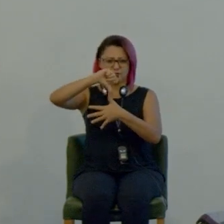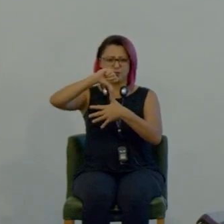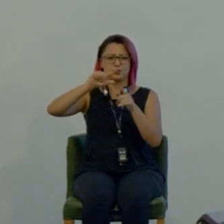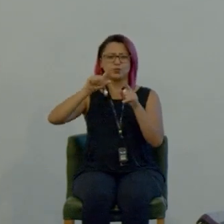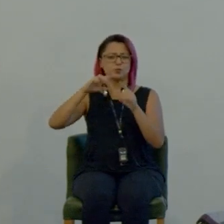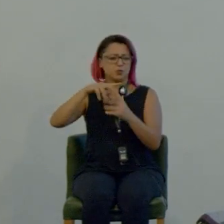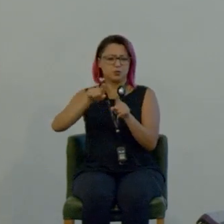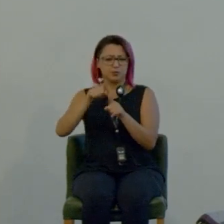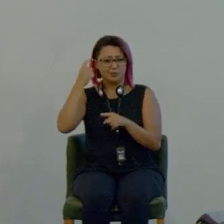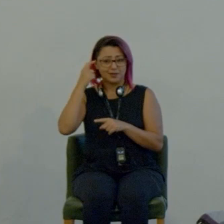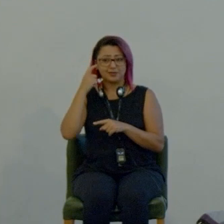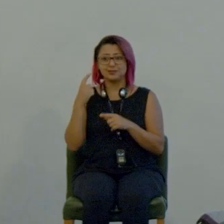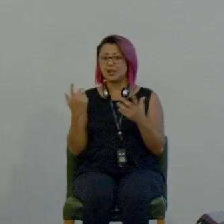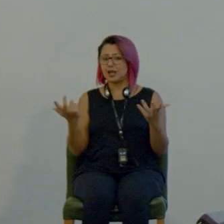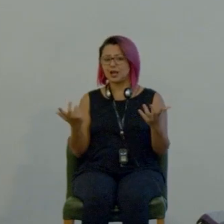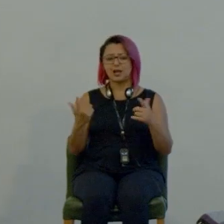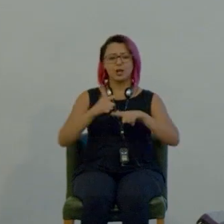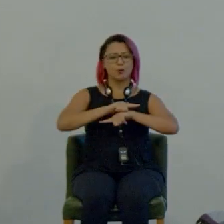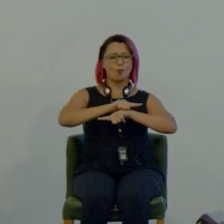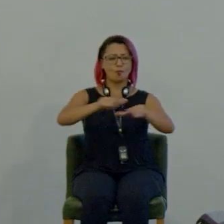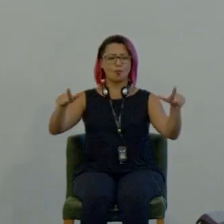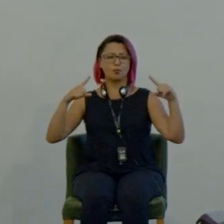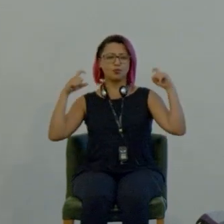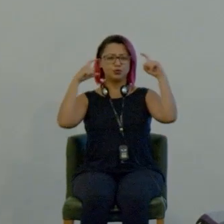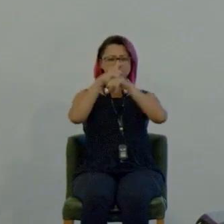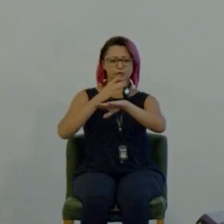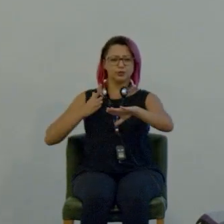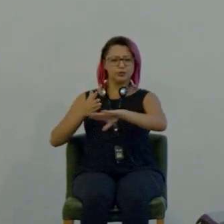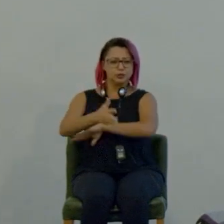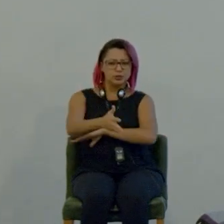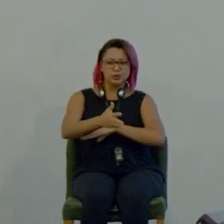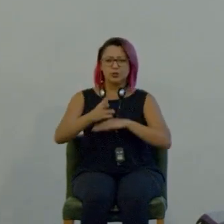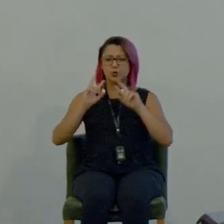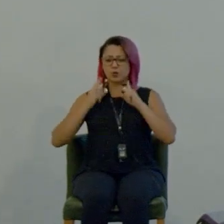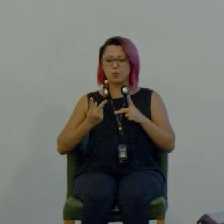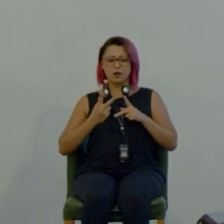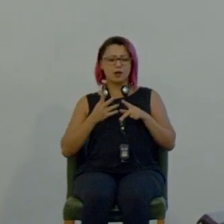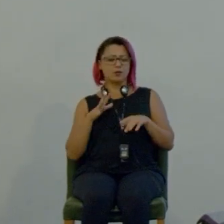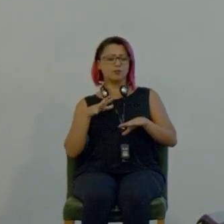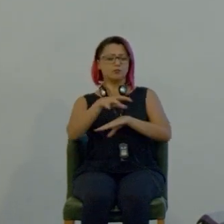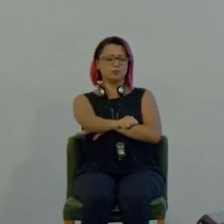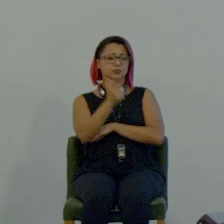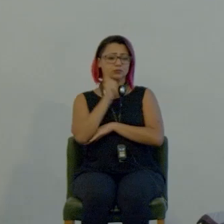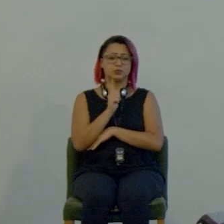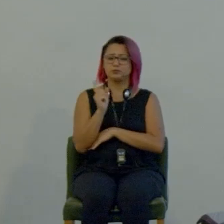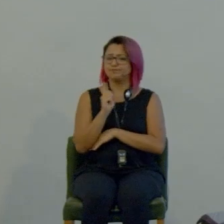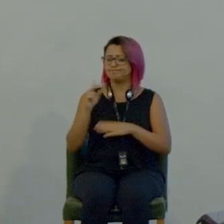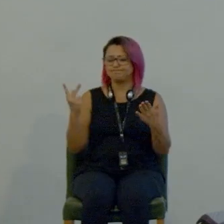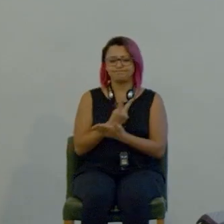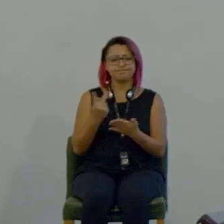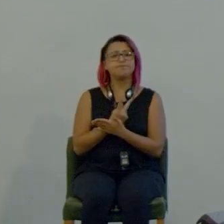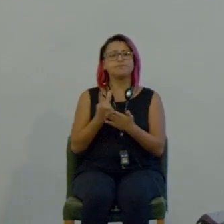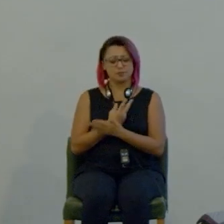que essas regiões tropicais são regiões inóspitas, difíceis, né, onde a ocupação humana é muito difícil, mas a arqueologia mostra para nós que